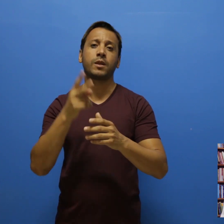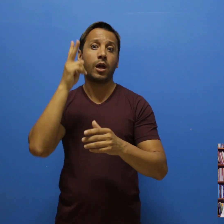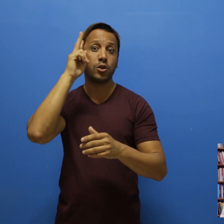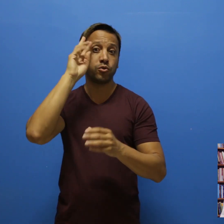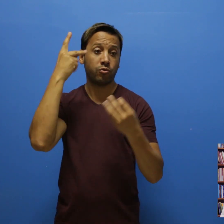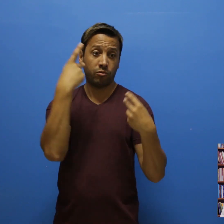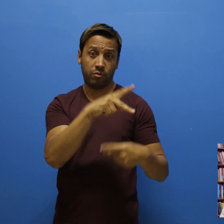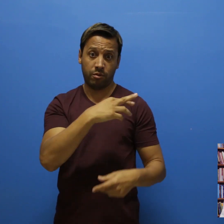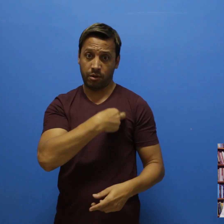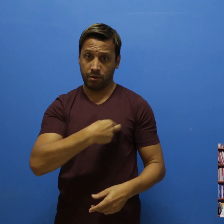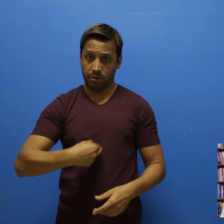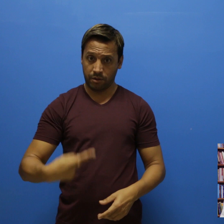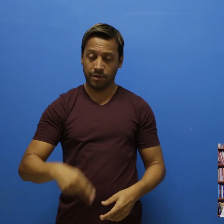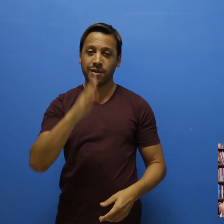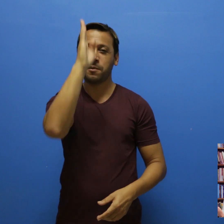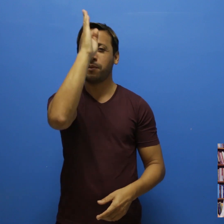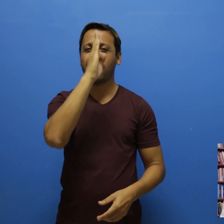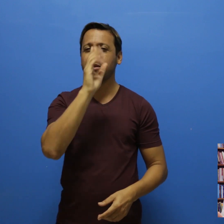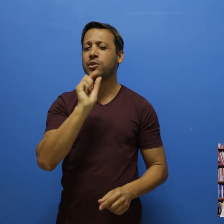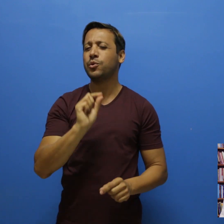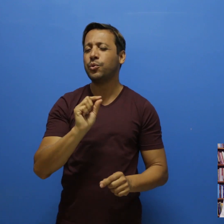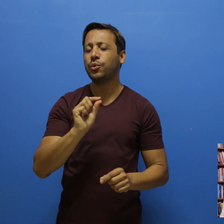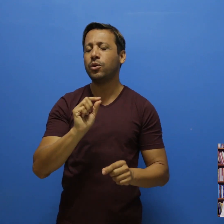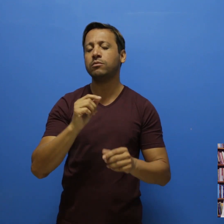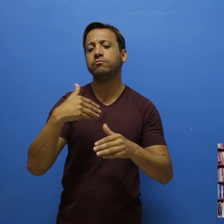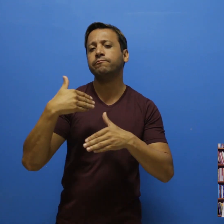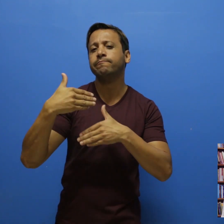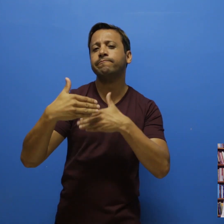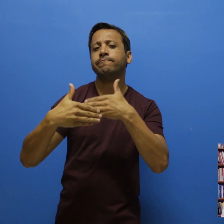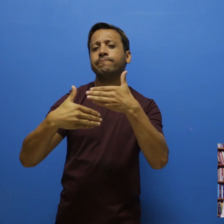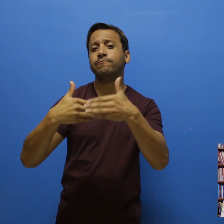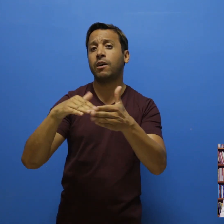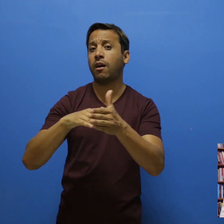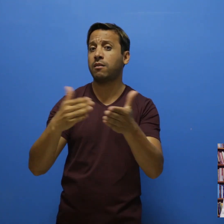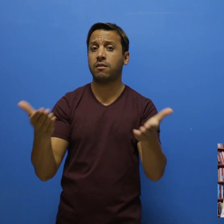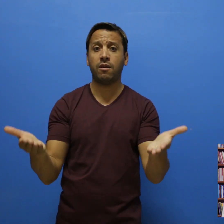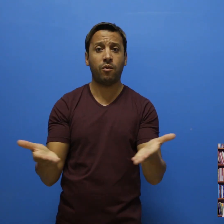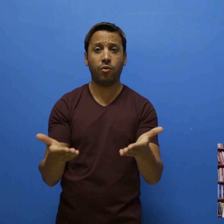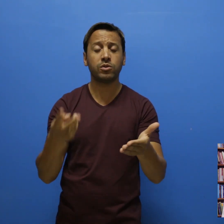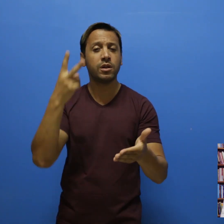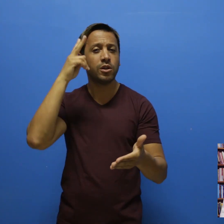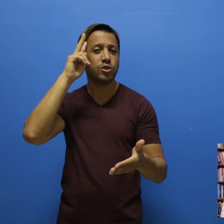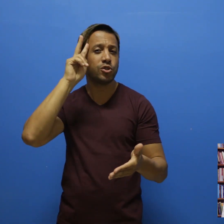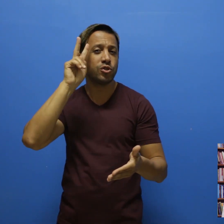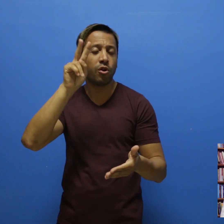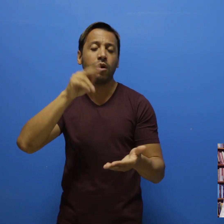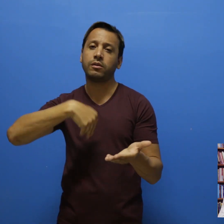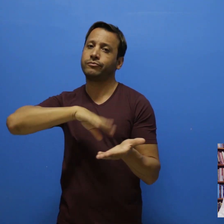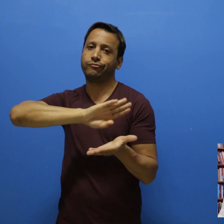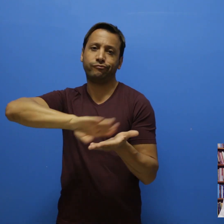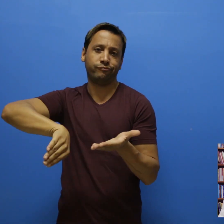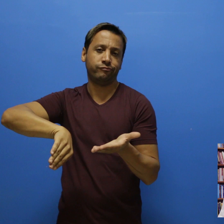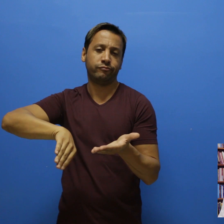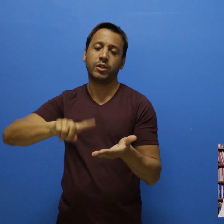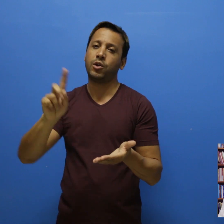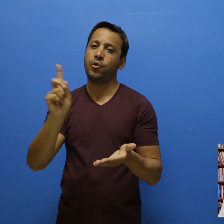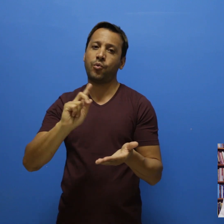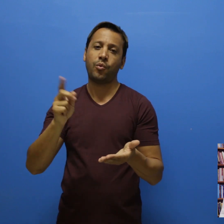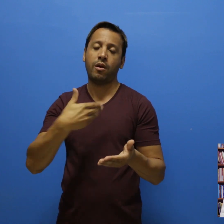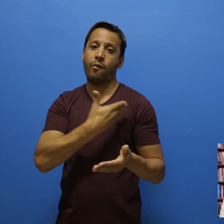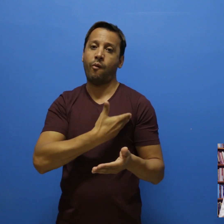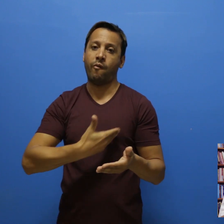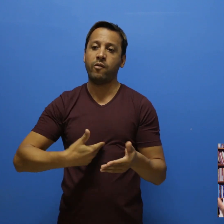é continuamente e até hoje uma história de exclusão. Ele não é um regime que chame a